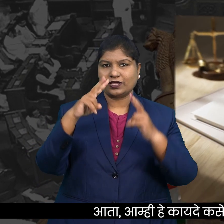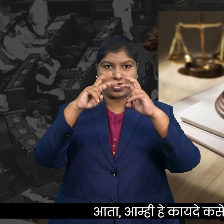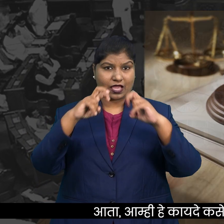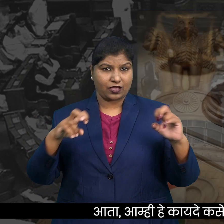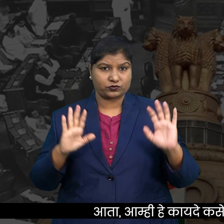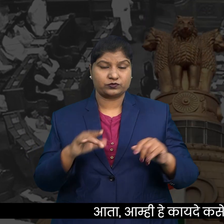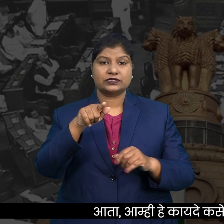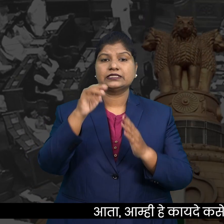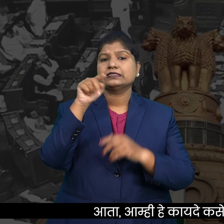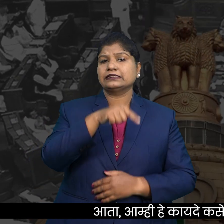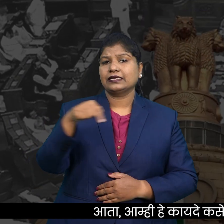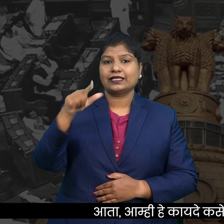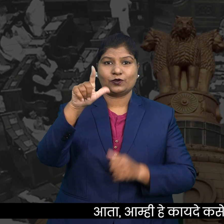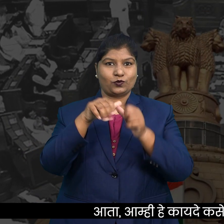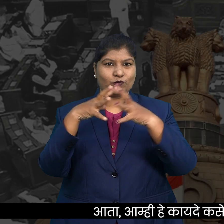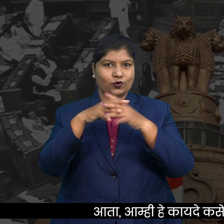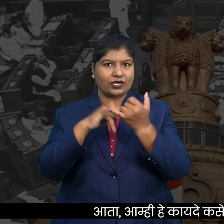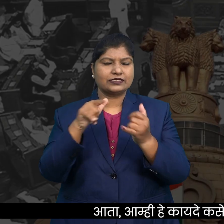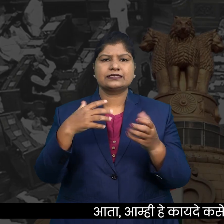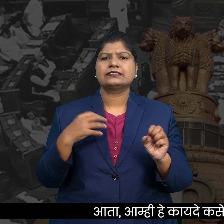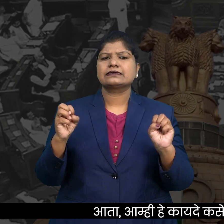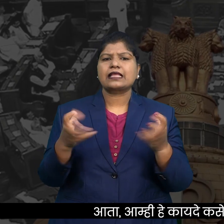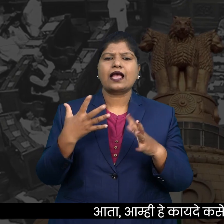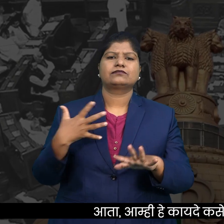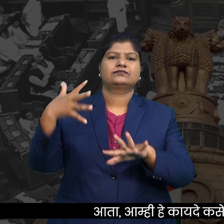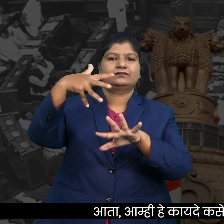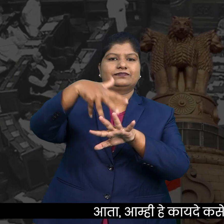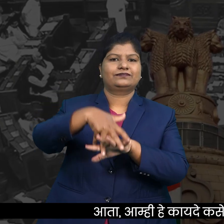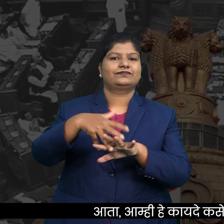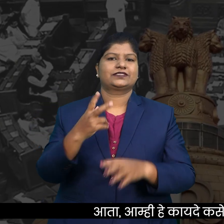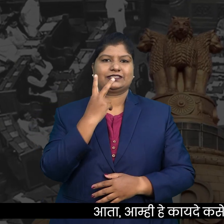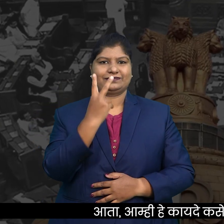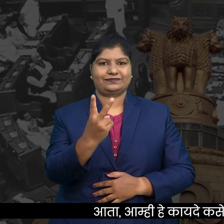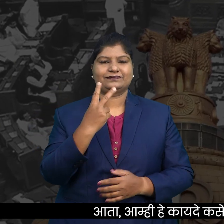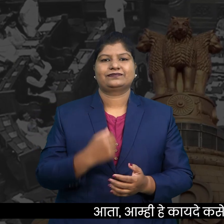कसे अंमलात आणले जातात ते शोधू.